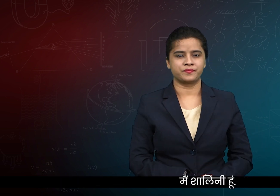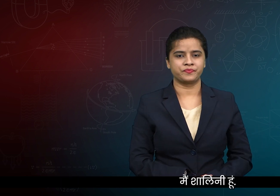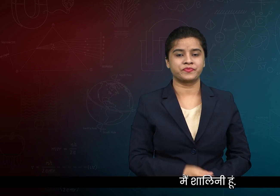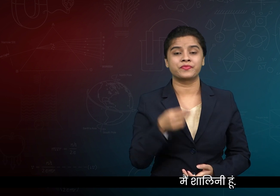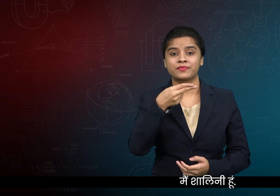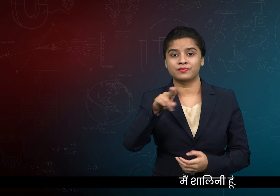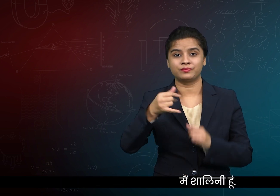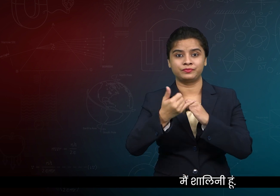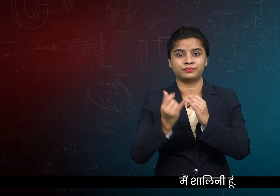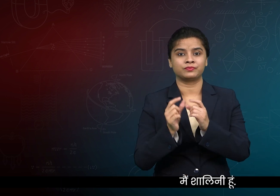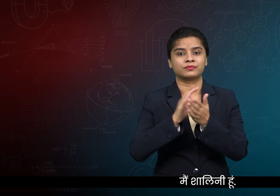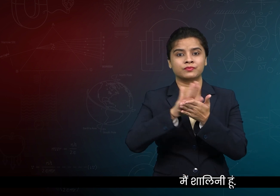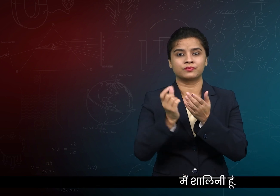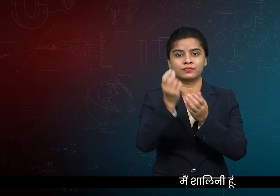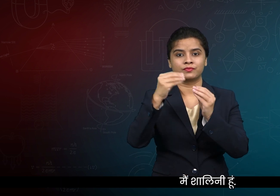मैं शालिनी हूँ।